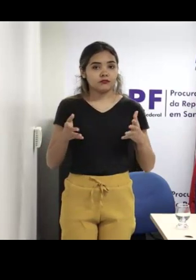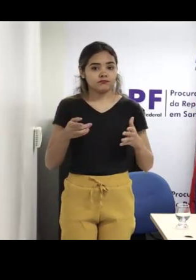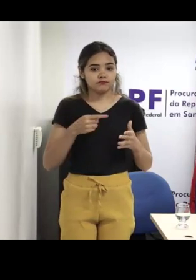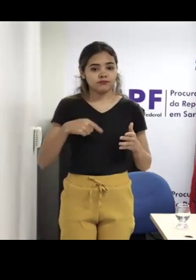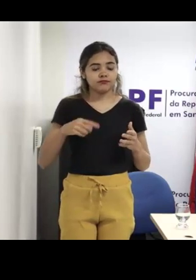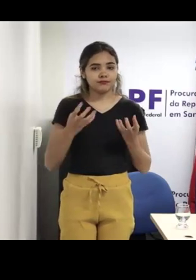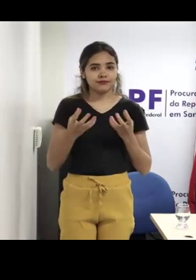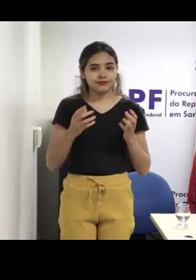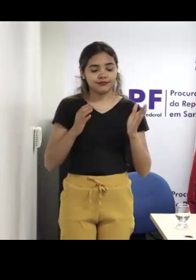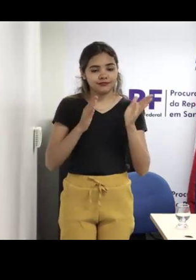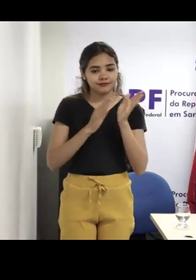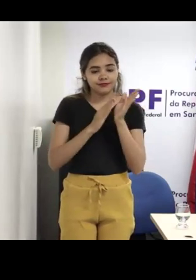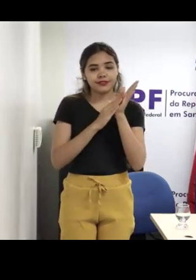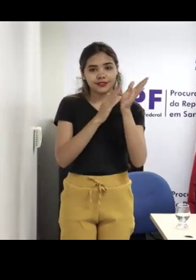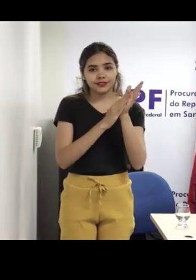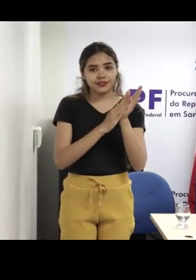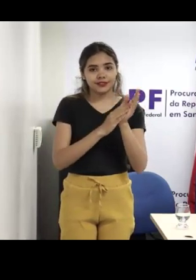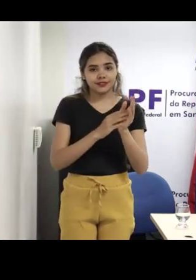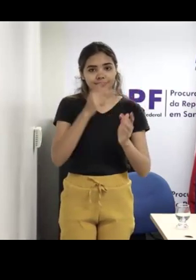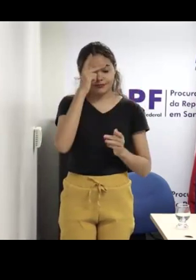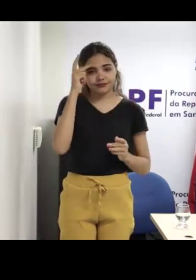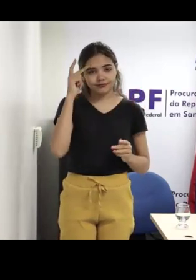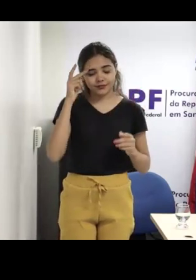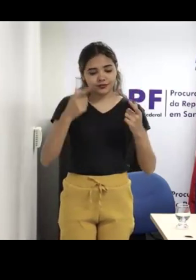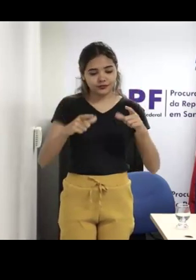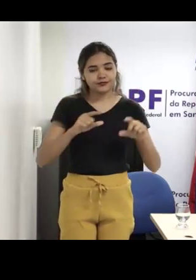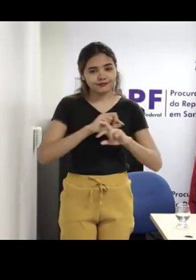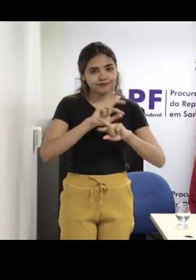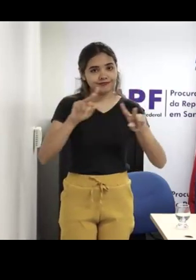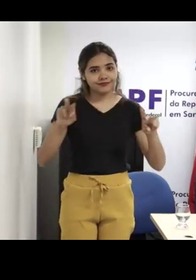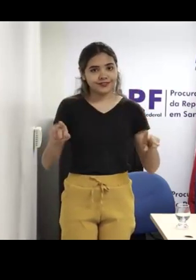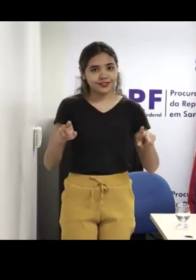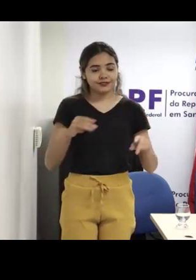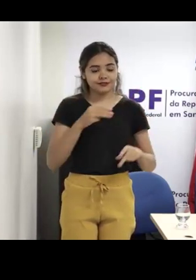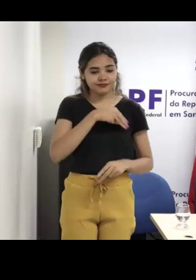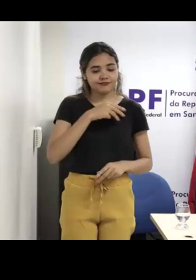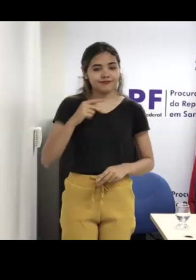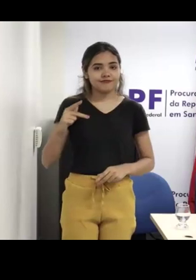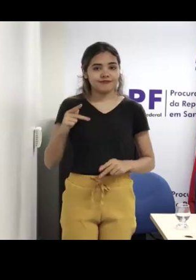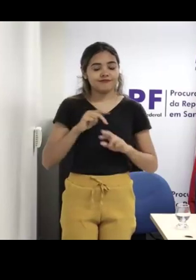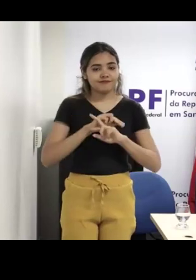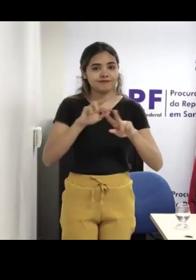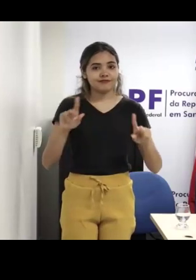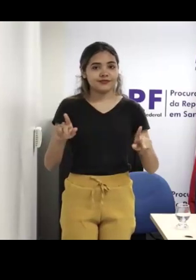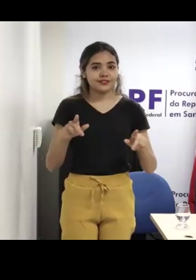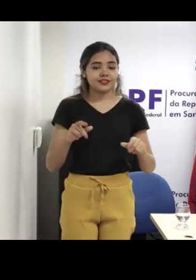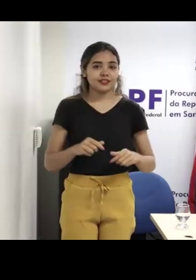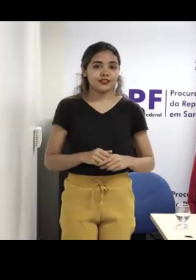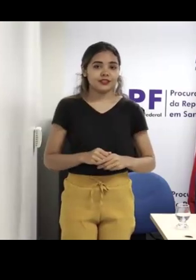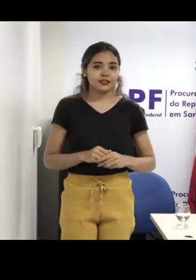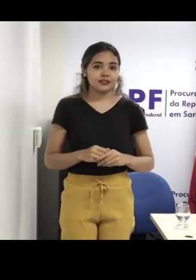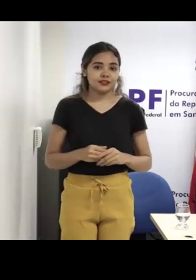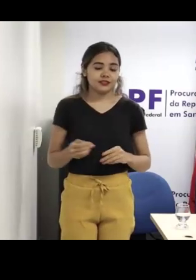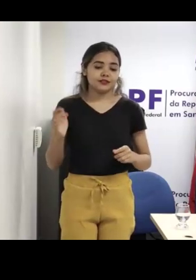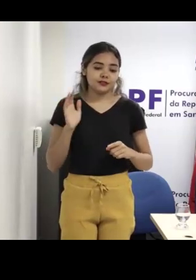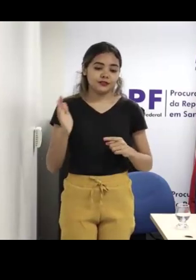participando junto com a gente no evento eh eu vou depois vou até passar pro Dr CL para el especificar o a cadeia de Custódia mas